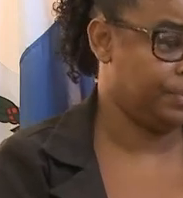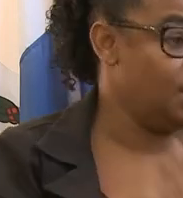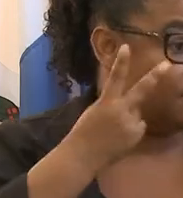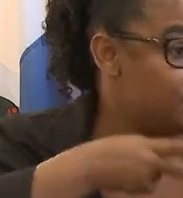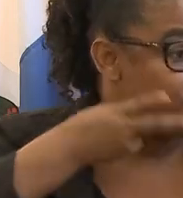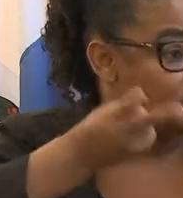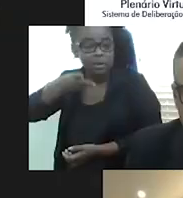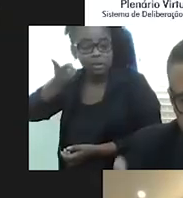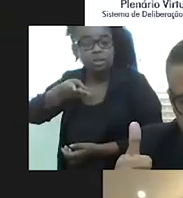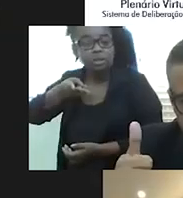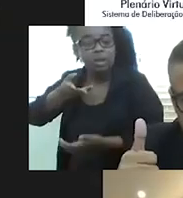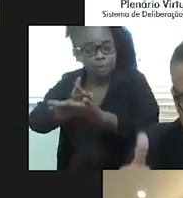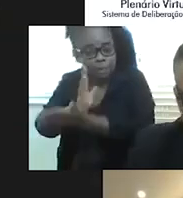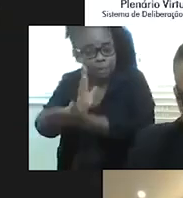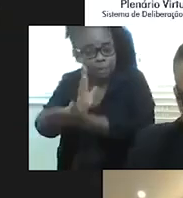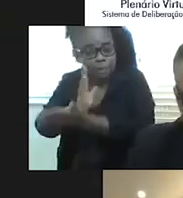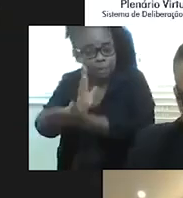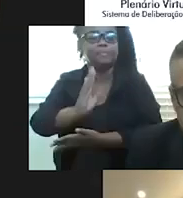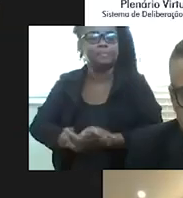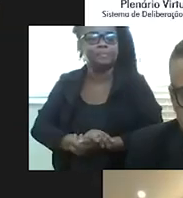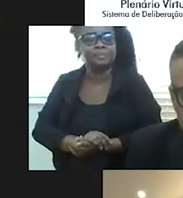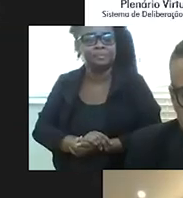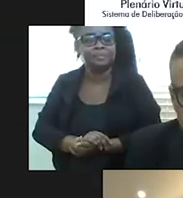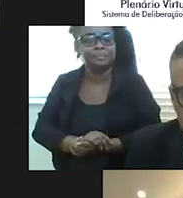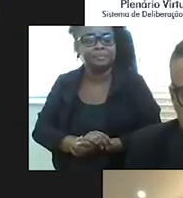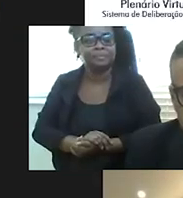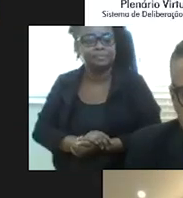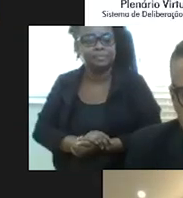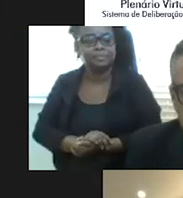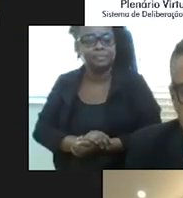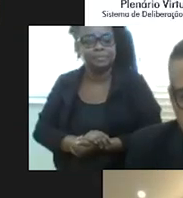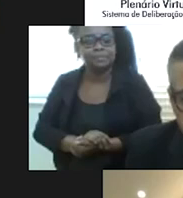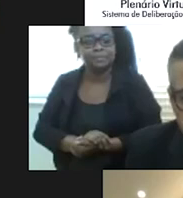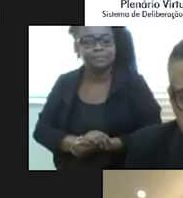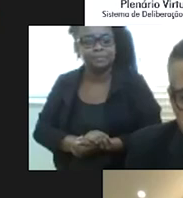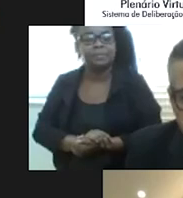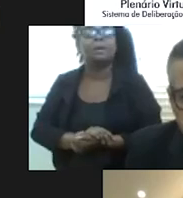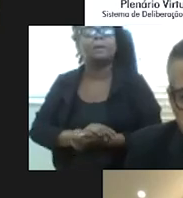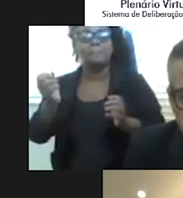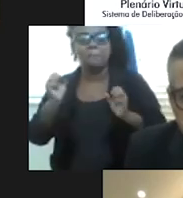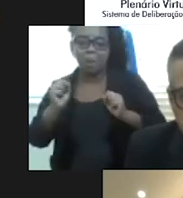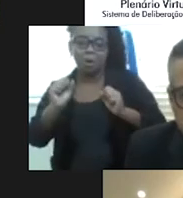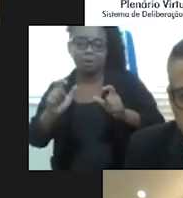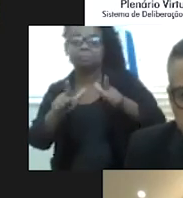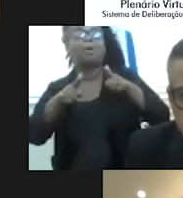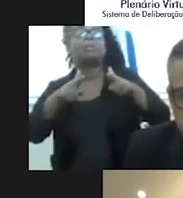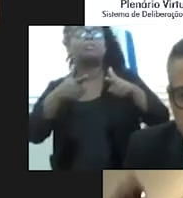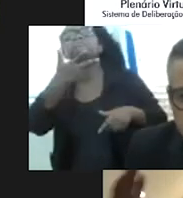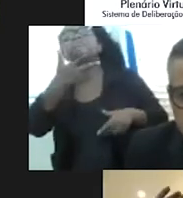Vereadores que aprovam, se manifestem. Se manifestem.